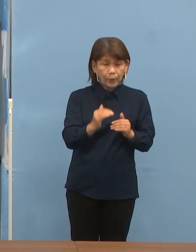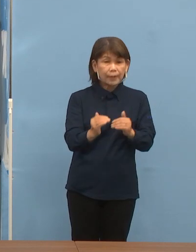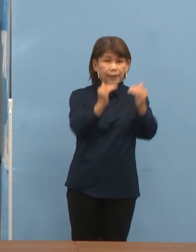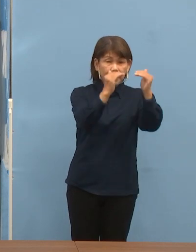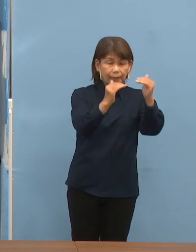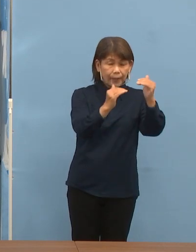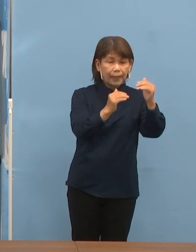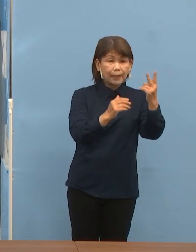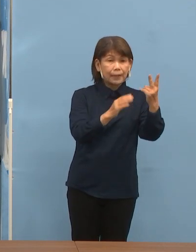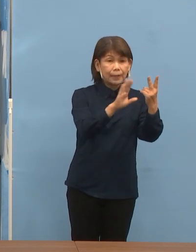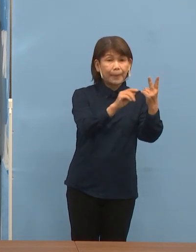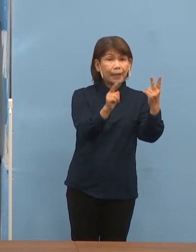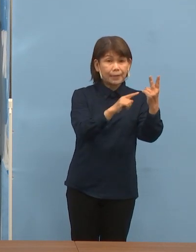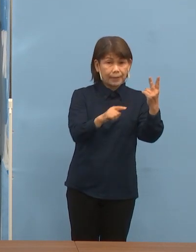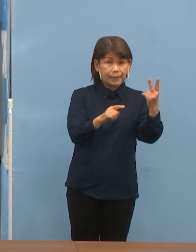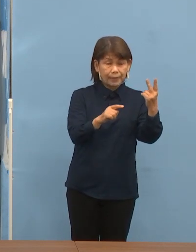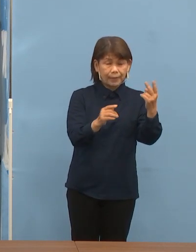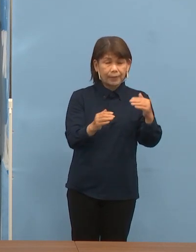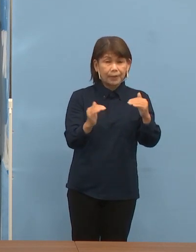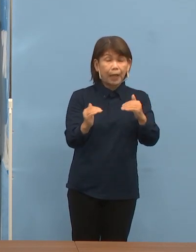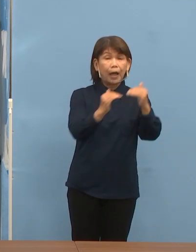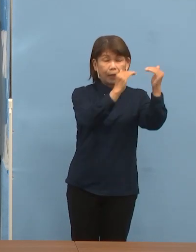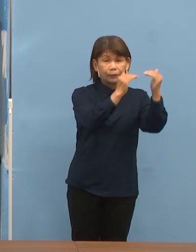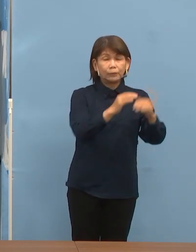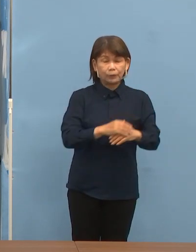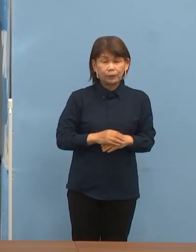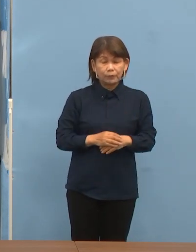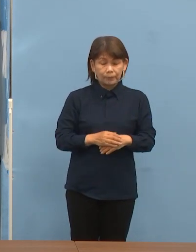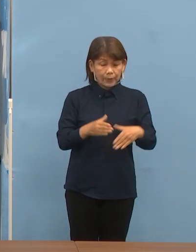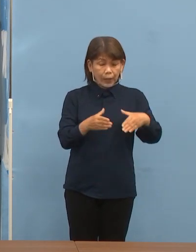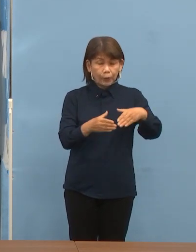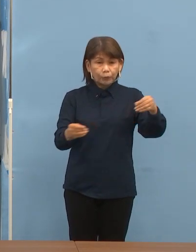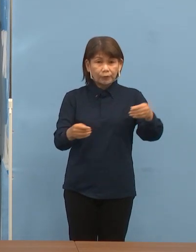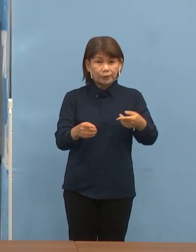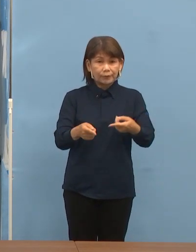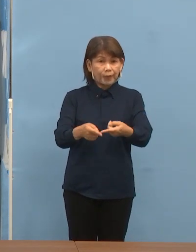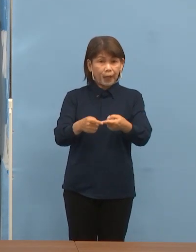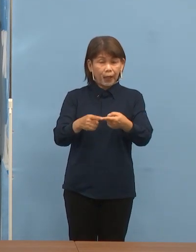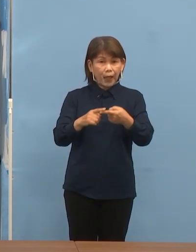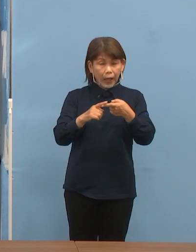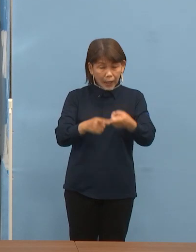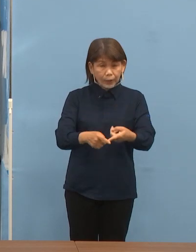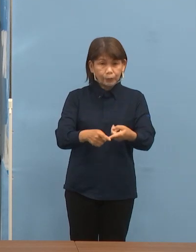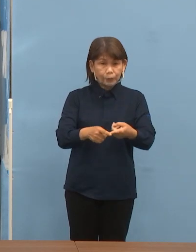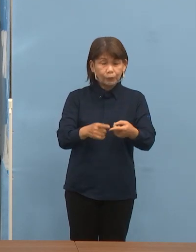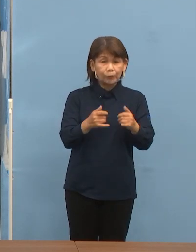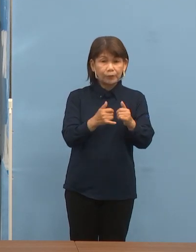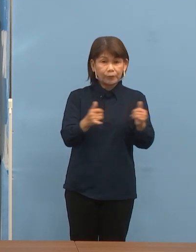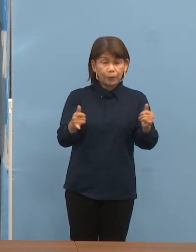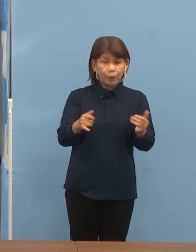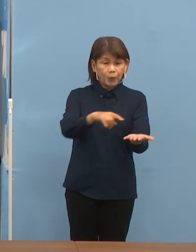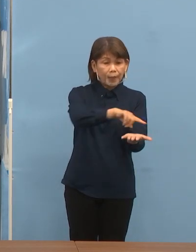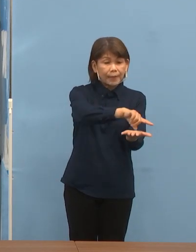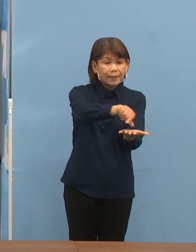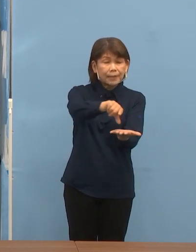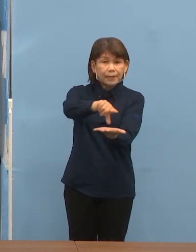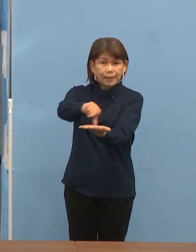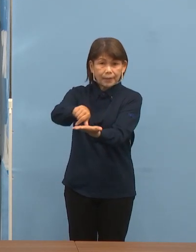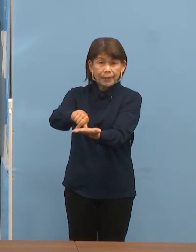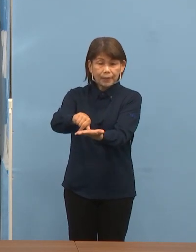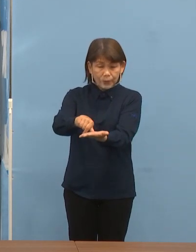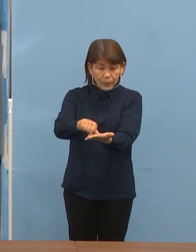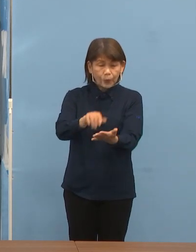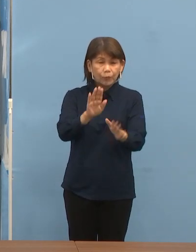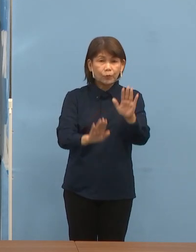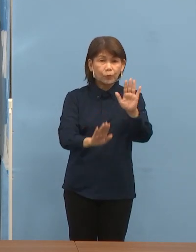のですね、待機期間等を見直して、各国地域入ってくる方々の地域のですね、流行状況や